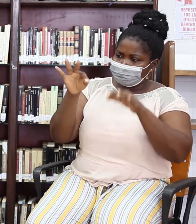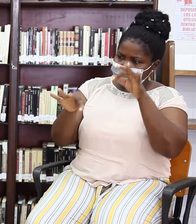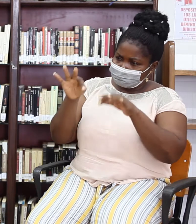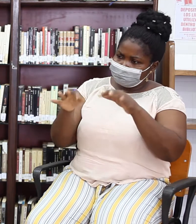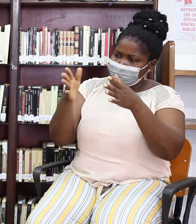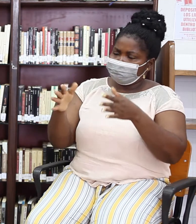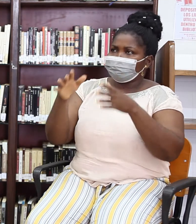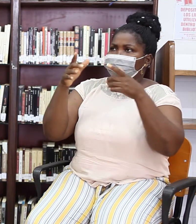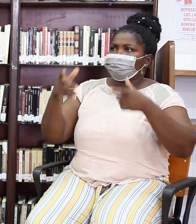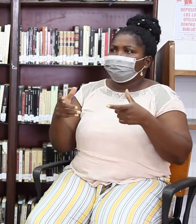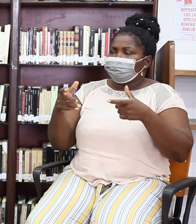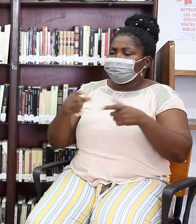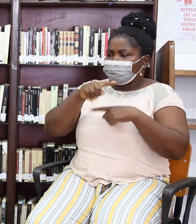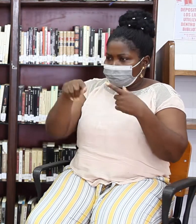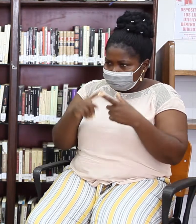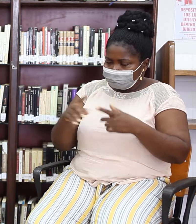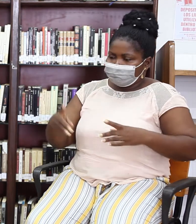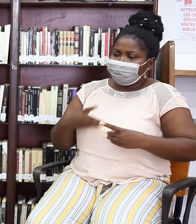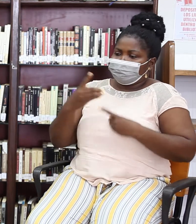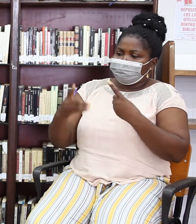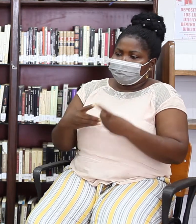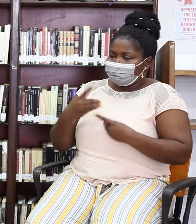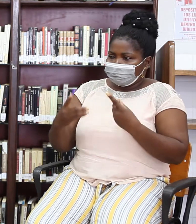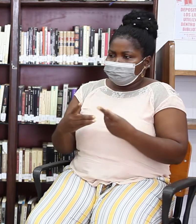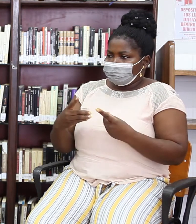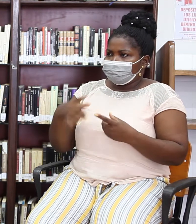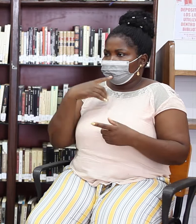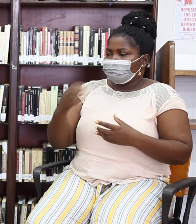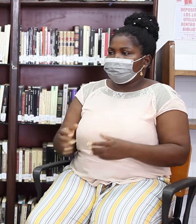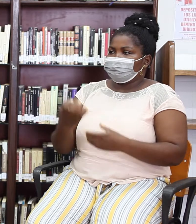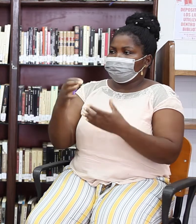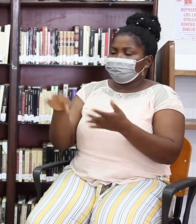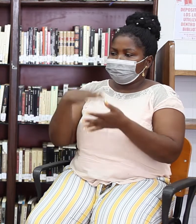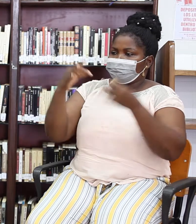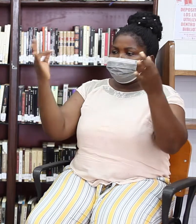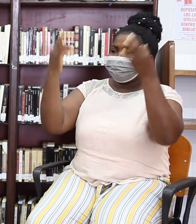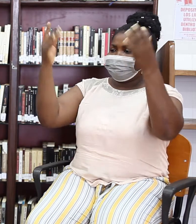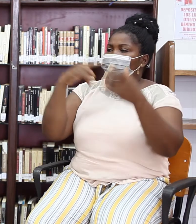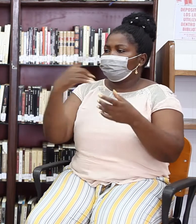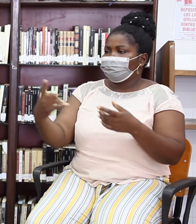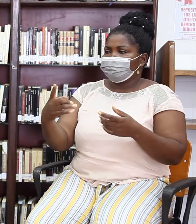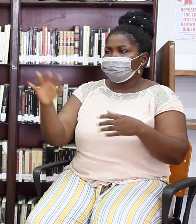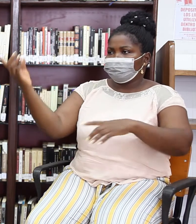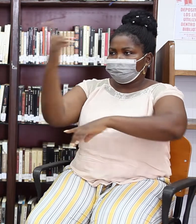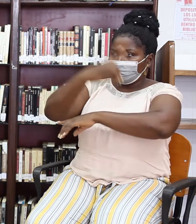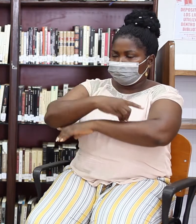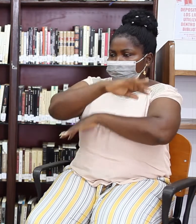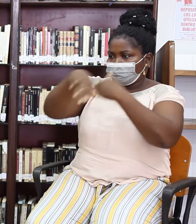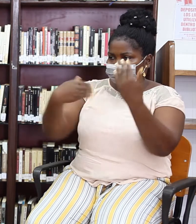corte, cuando disfrutaba de espléndidos festines que se prolongaban el día